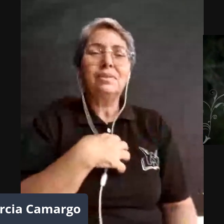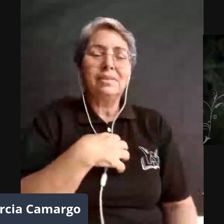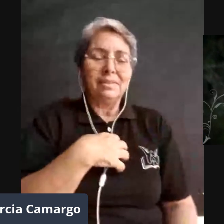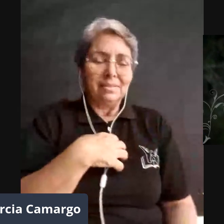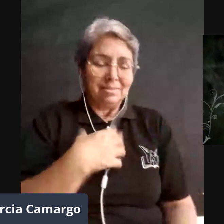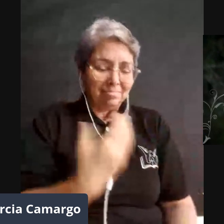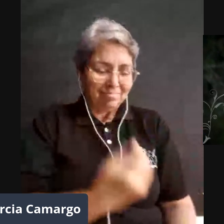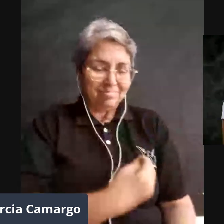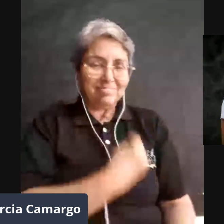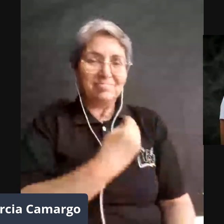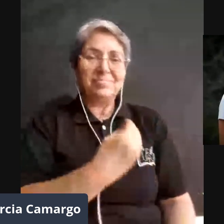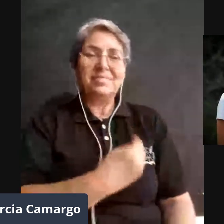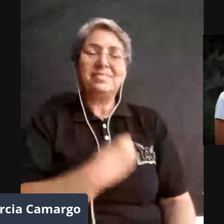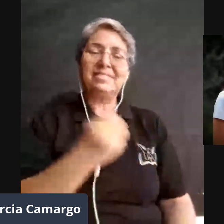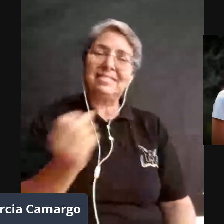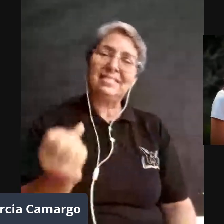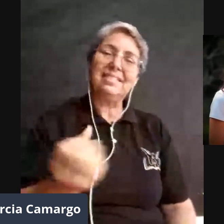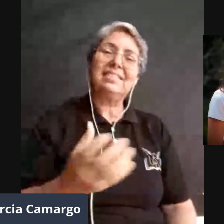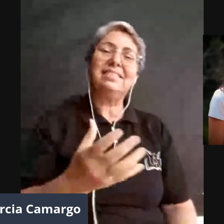renascer,